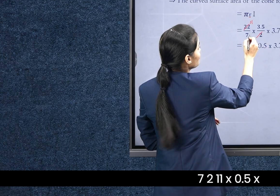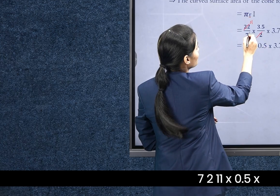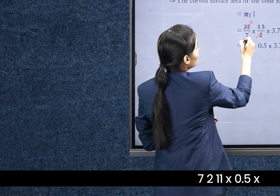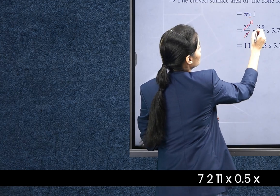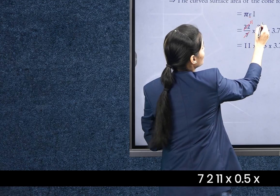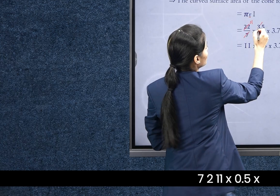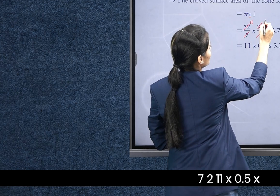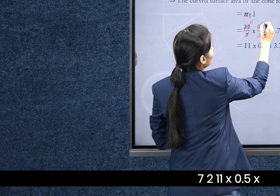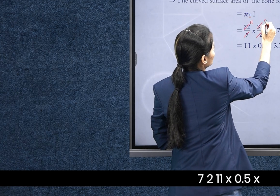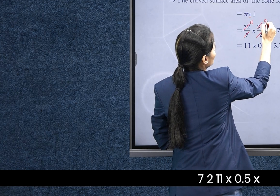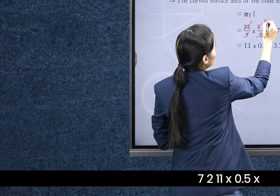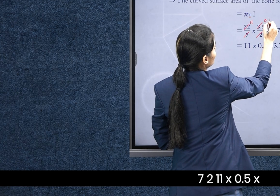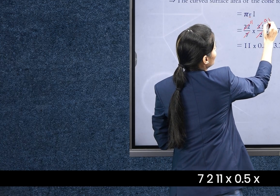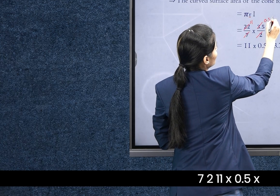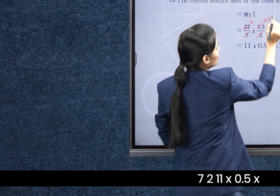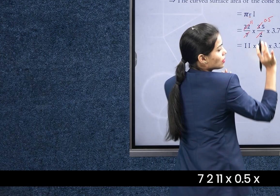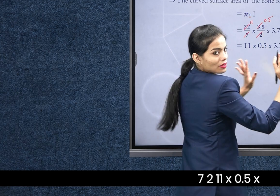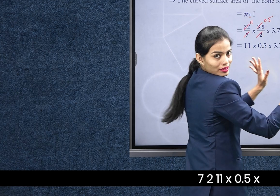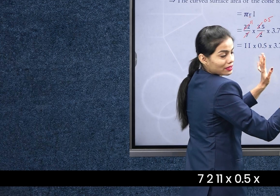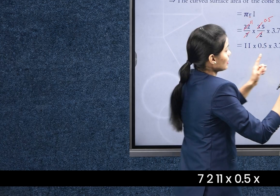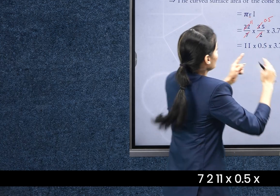7,211 गुणिले 0.5 गुणिले